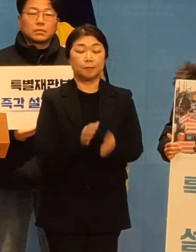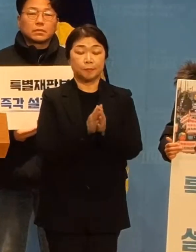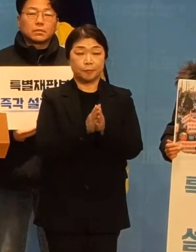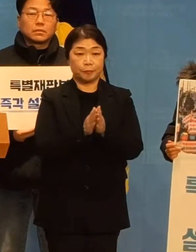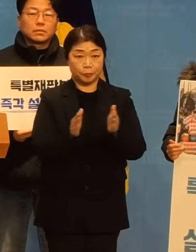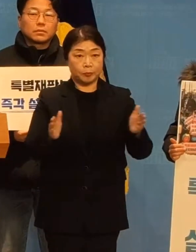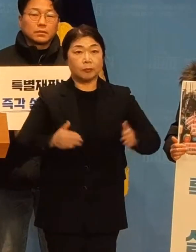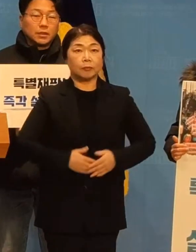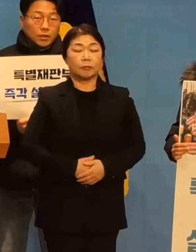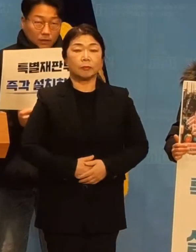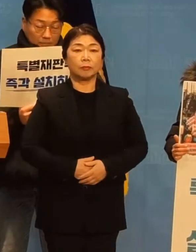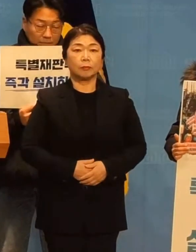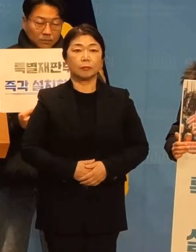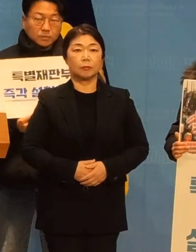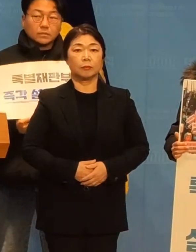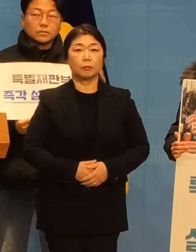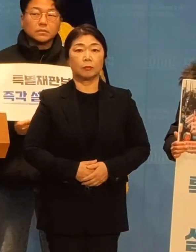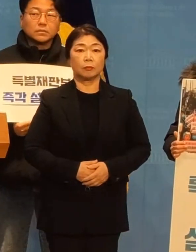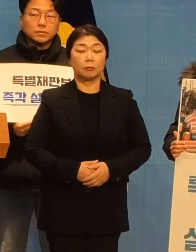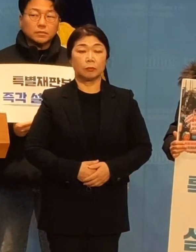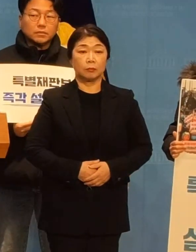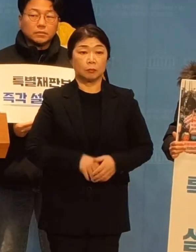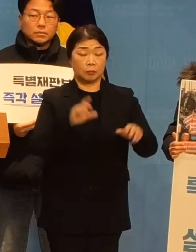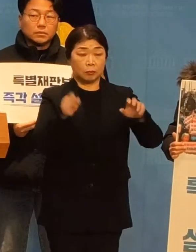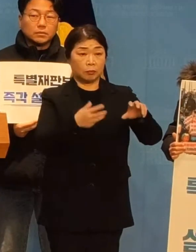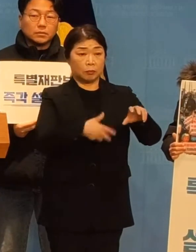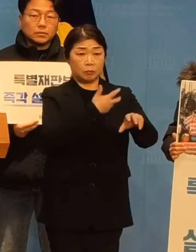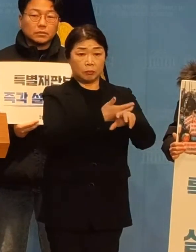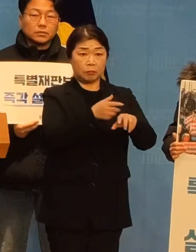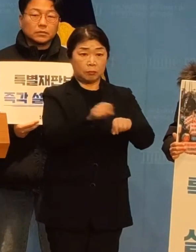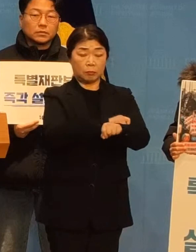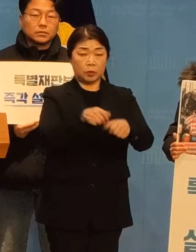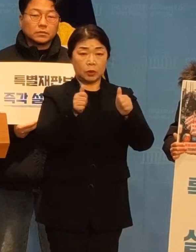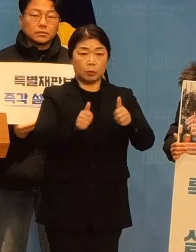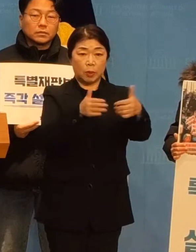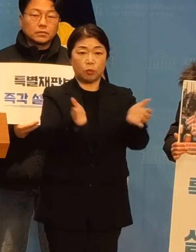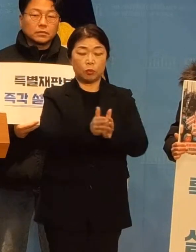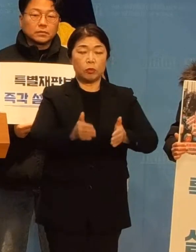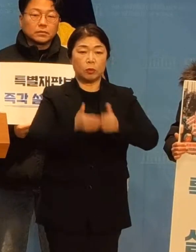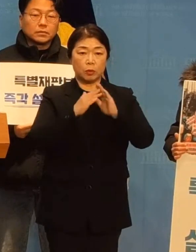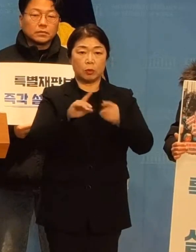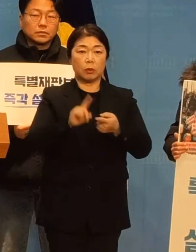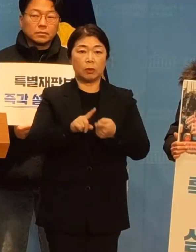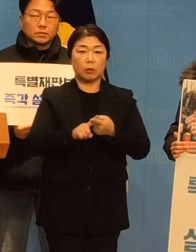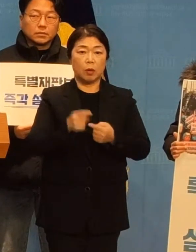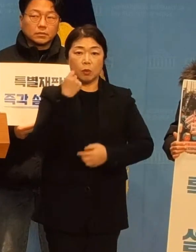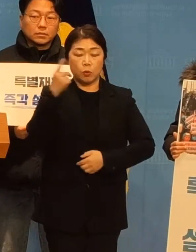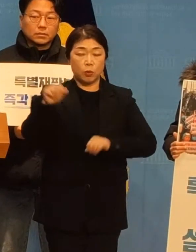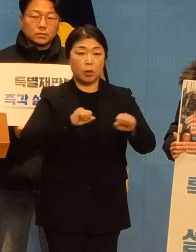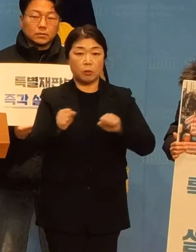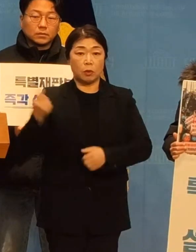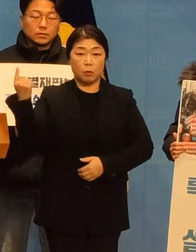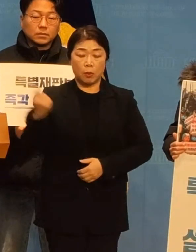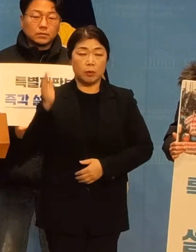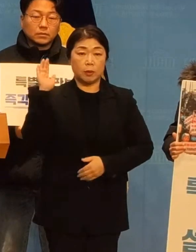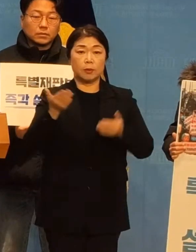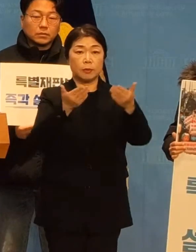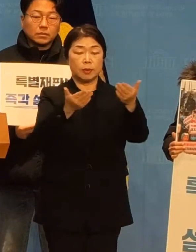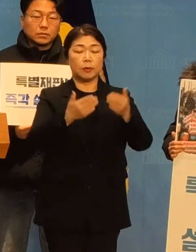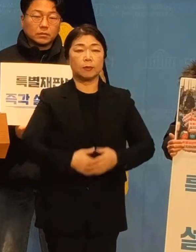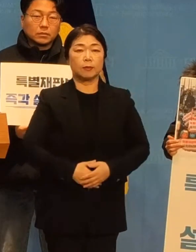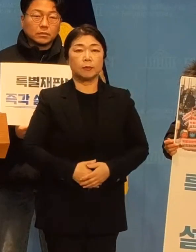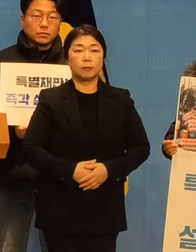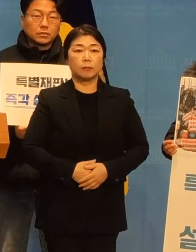시간이 되었기 때문에 시작하겠습니다. 내란 전담 특별재판부 관련해서 촛불 행동에서 나오셔서